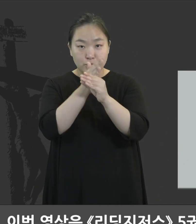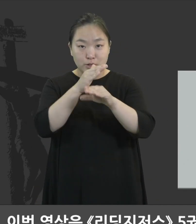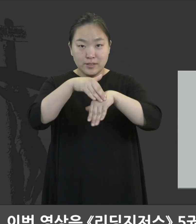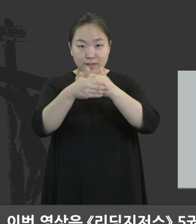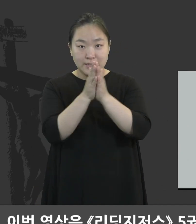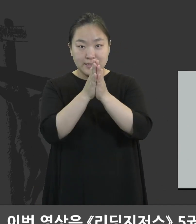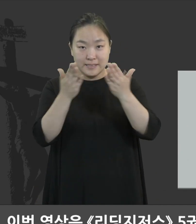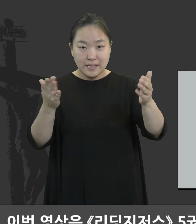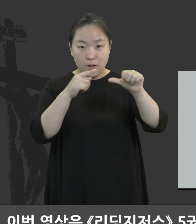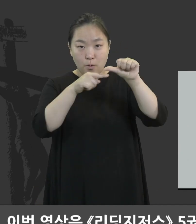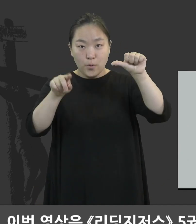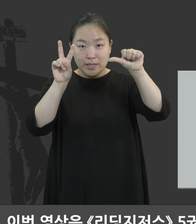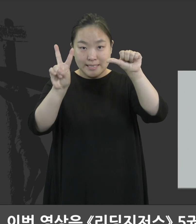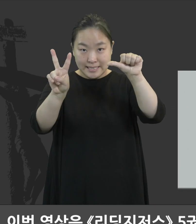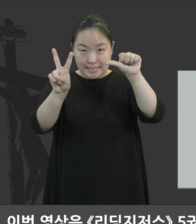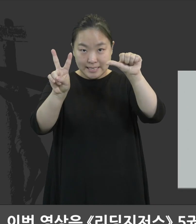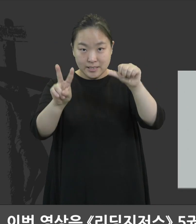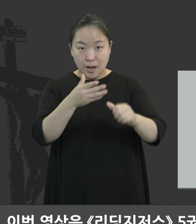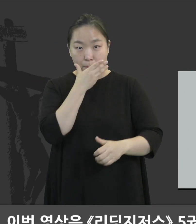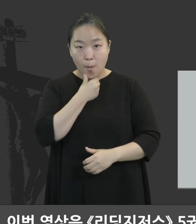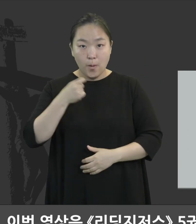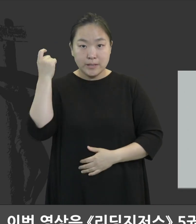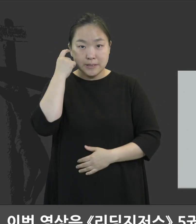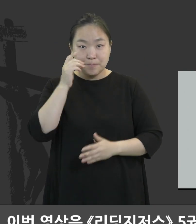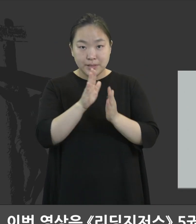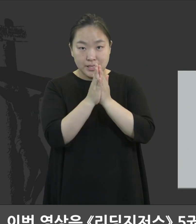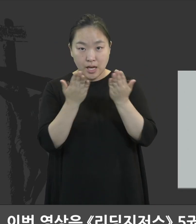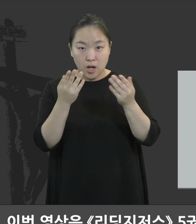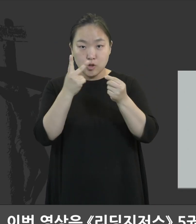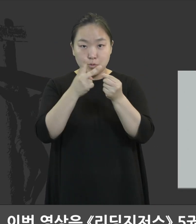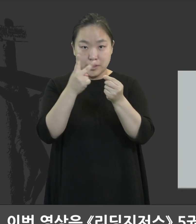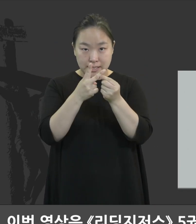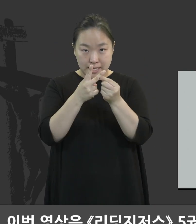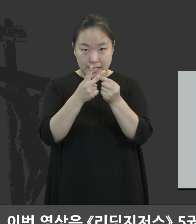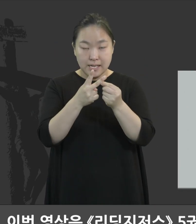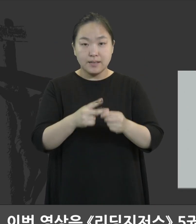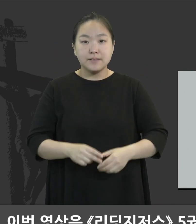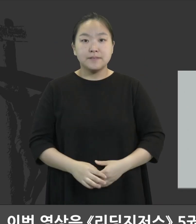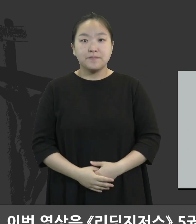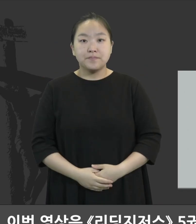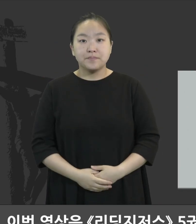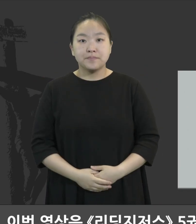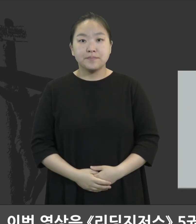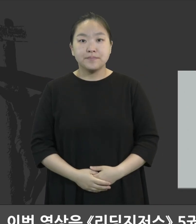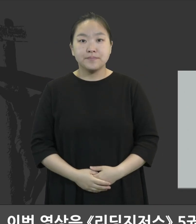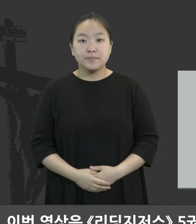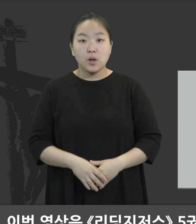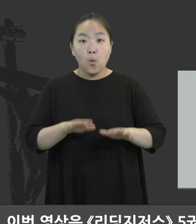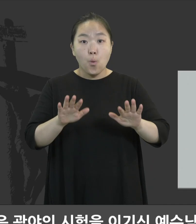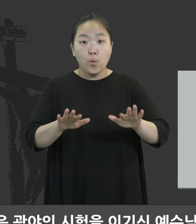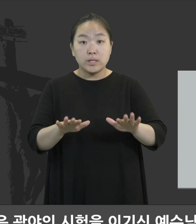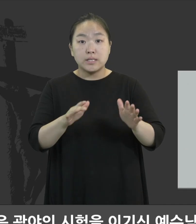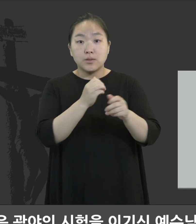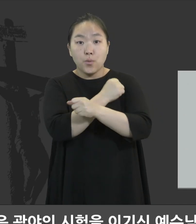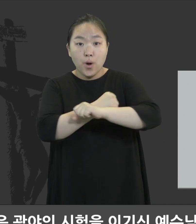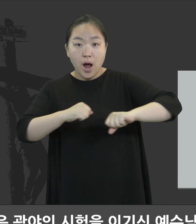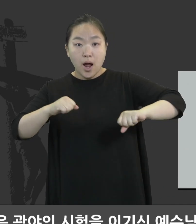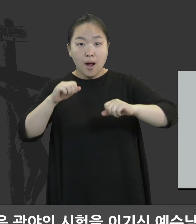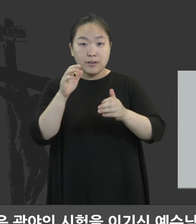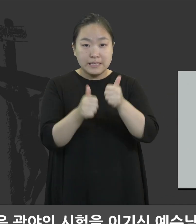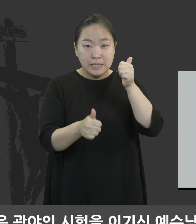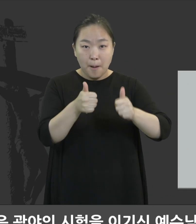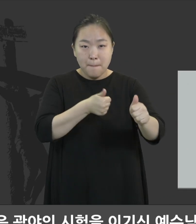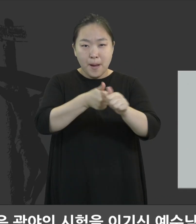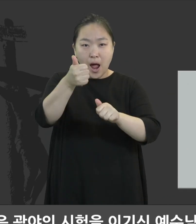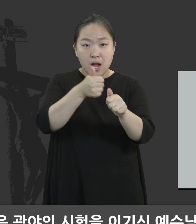이번 영상은 리딩 지저스 5권의 두 번째 수업으로 복음서를 공부하는 둘째 시간입니다.